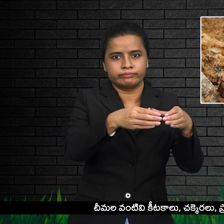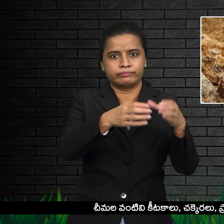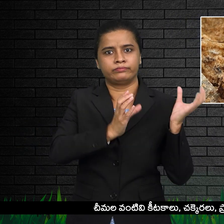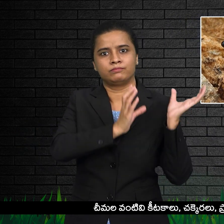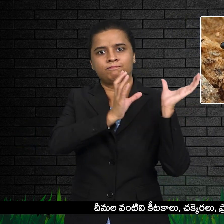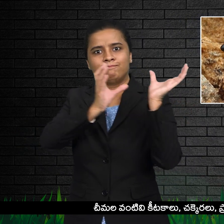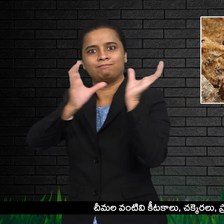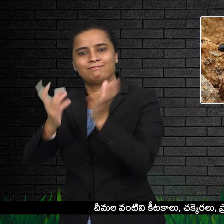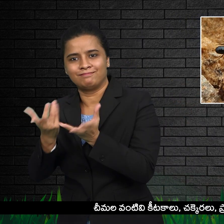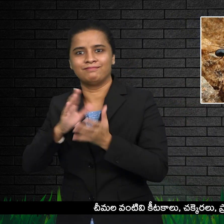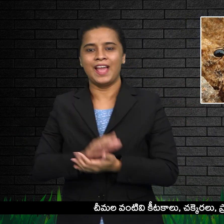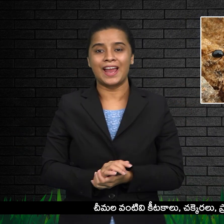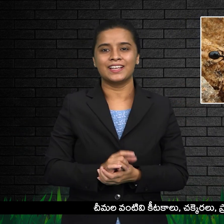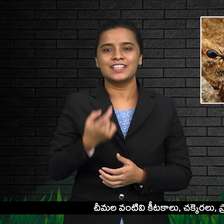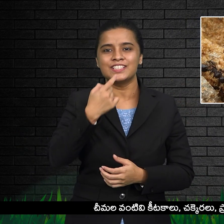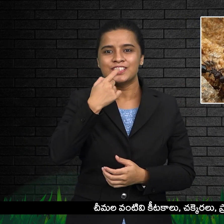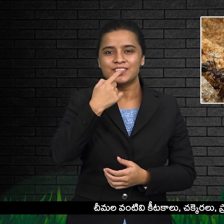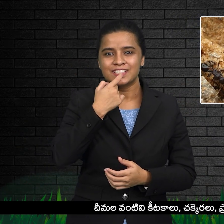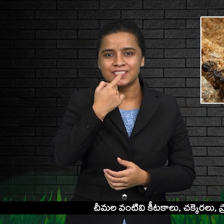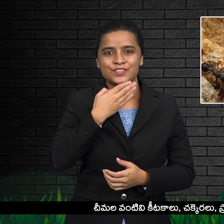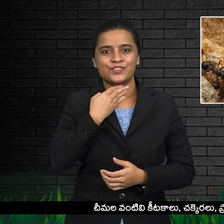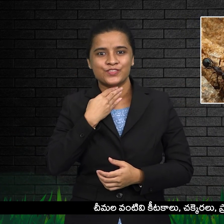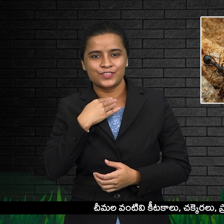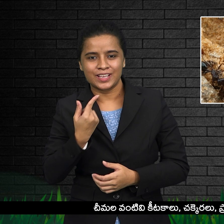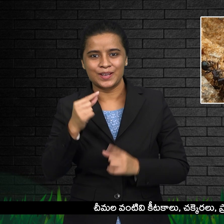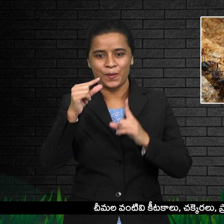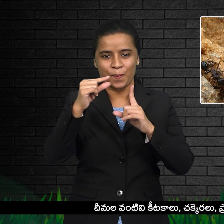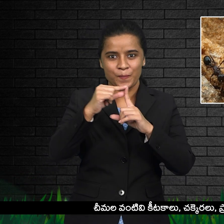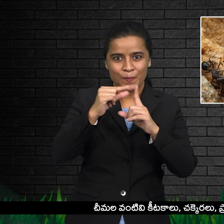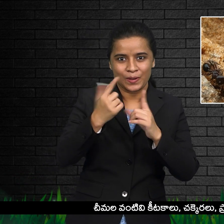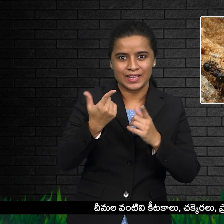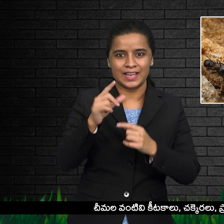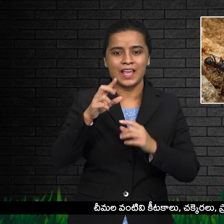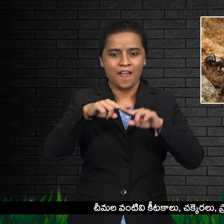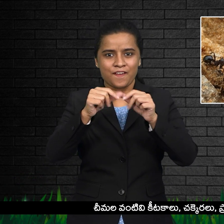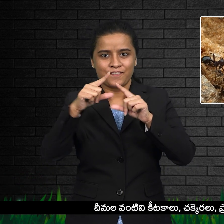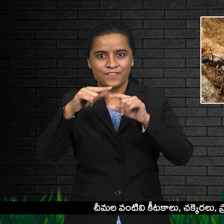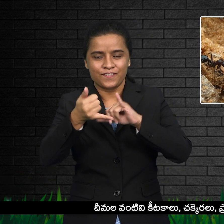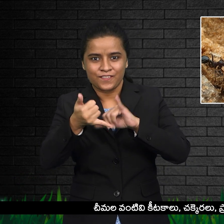చక్కెరలు, ప్రోటీన్లు మరియు కొవ్వులను గీరుకొని తింటాయి.